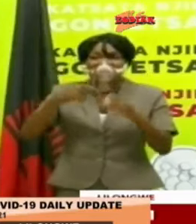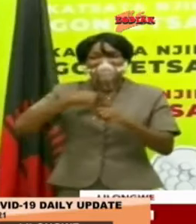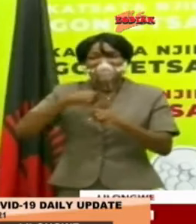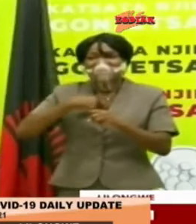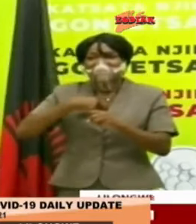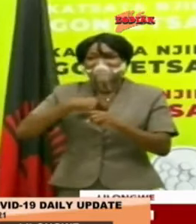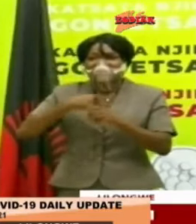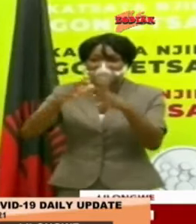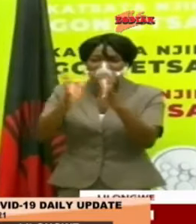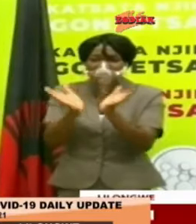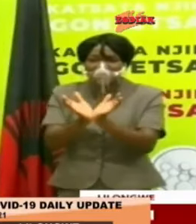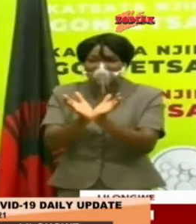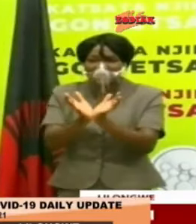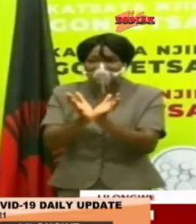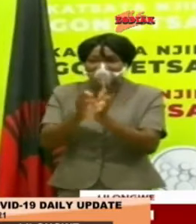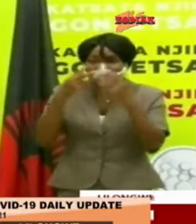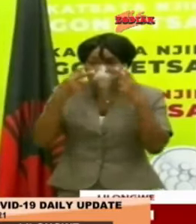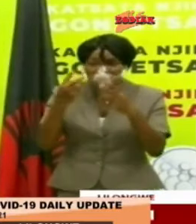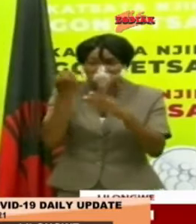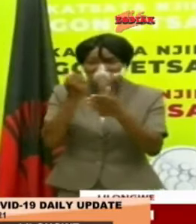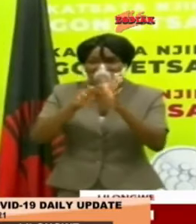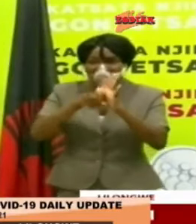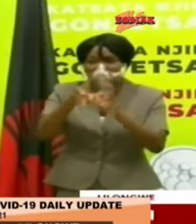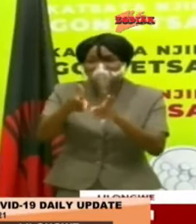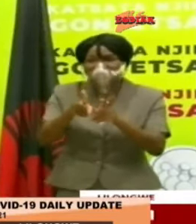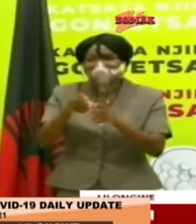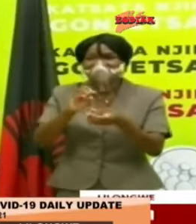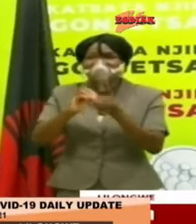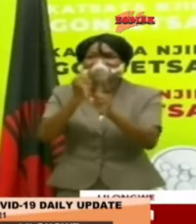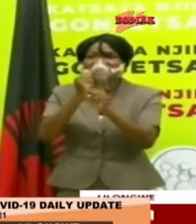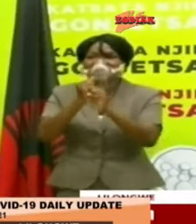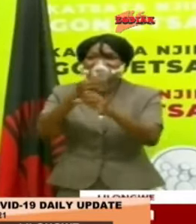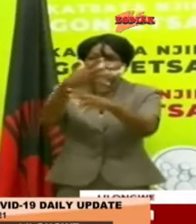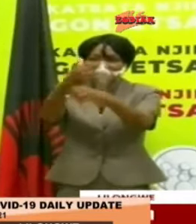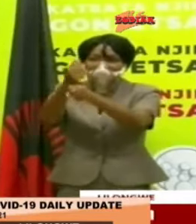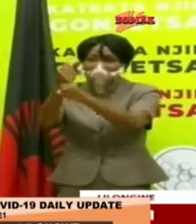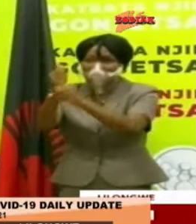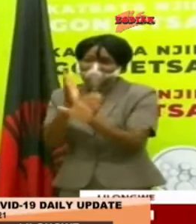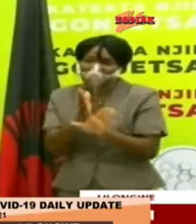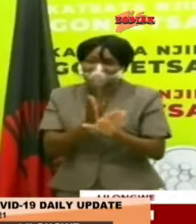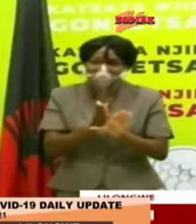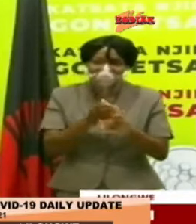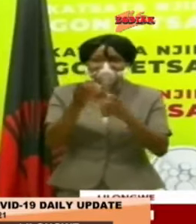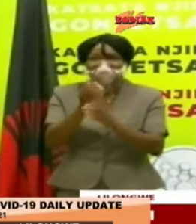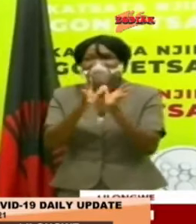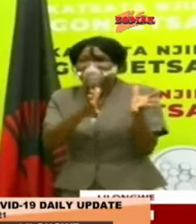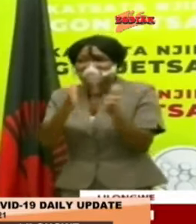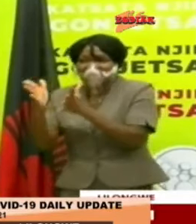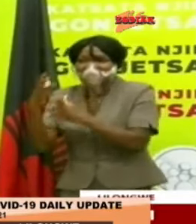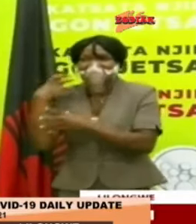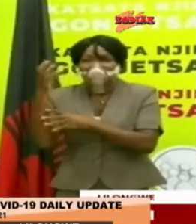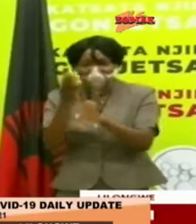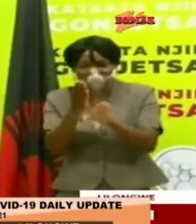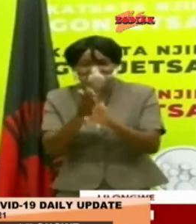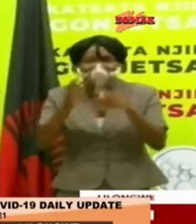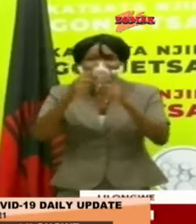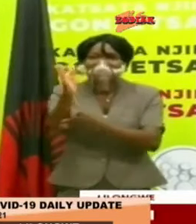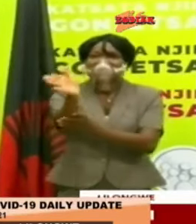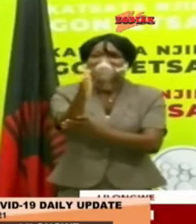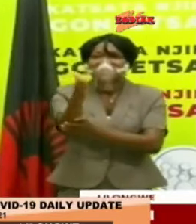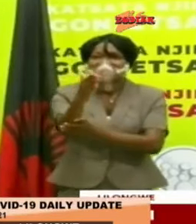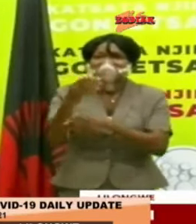ndi maclusters timagwira ndi mabungo osiyanasiyana madepartment osiyanasiyana aboma komanso ma ministry